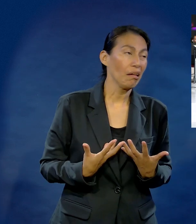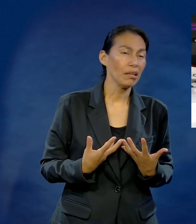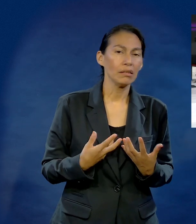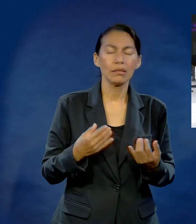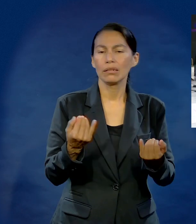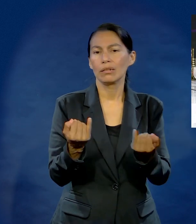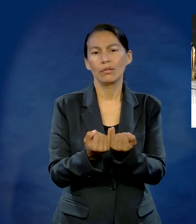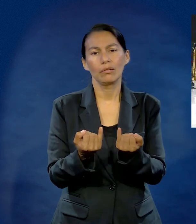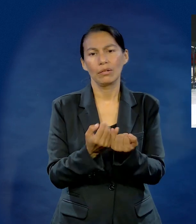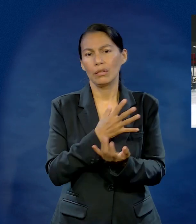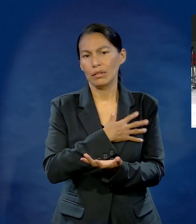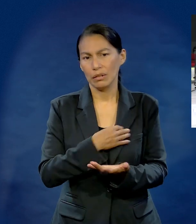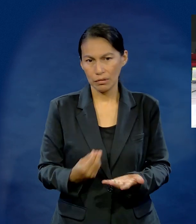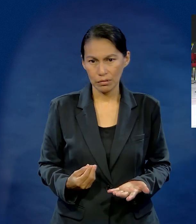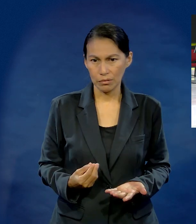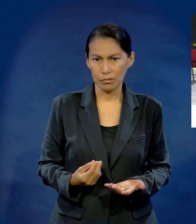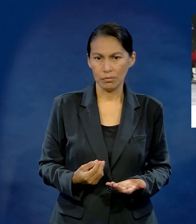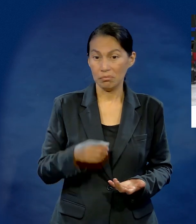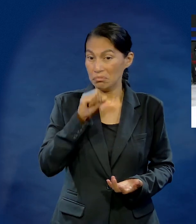¿por qué?